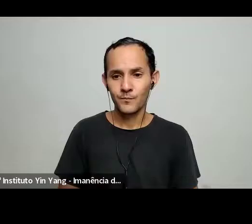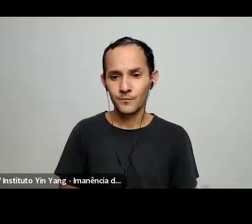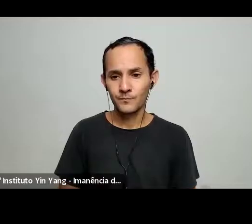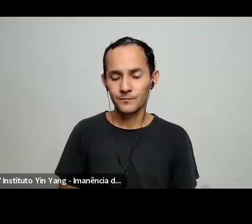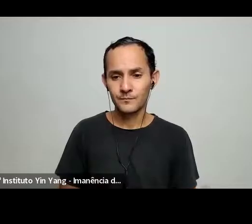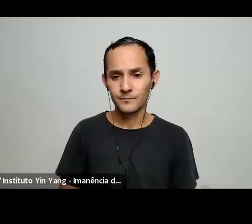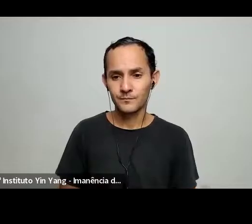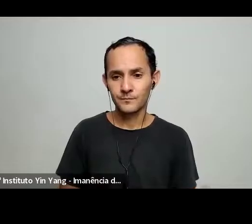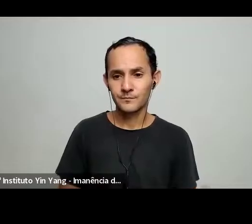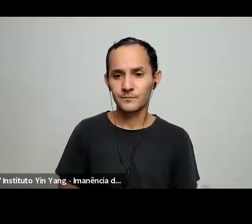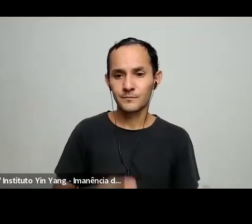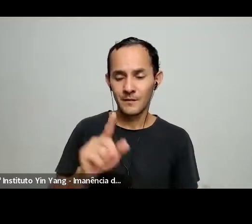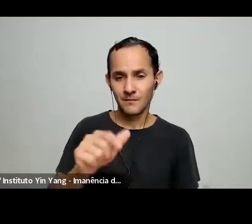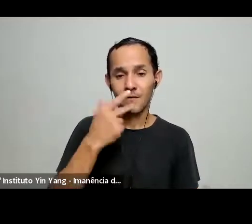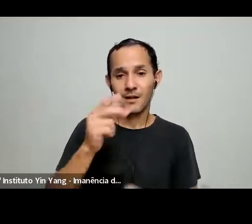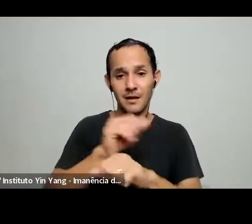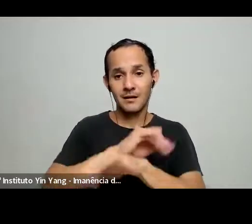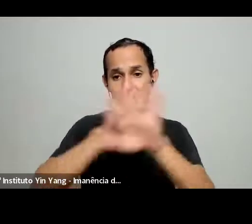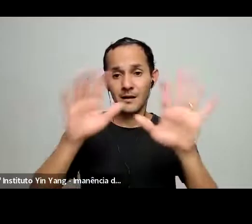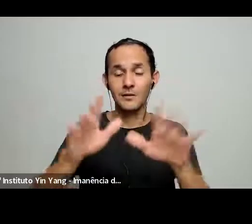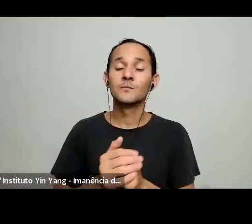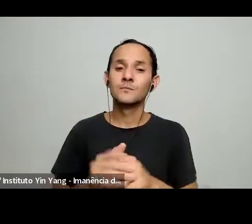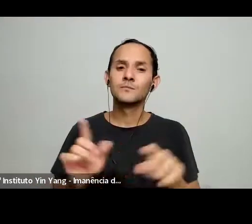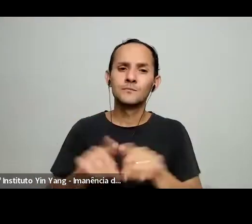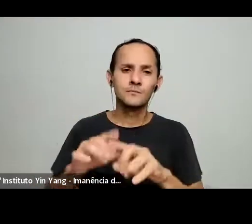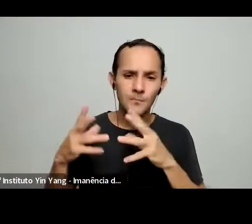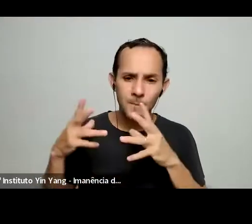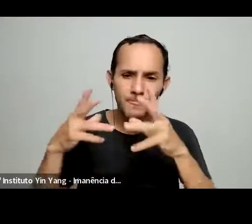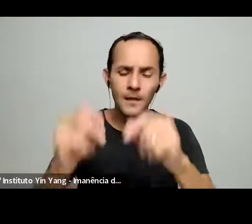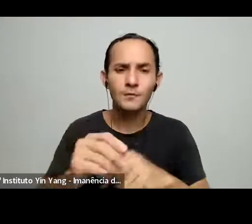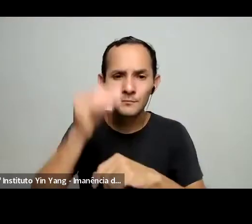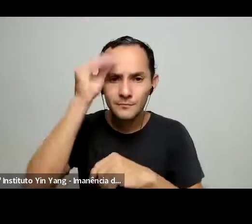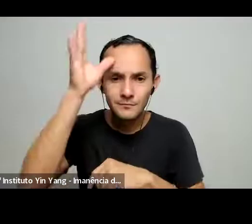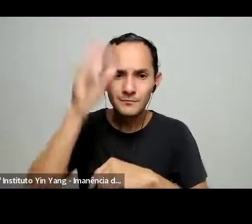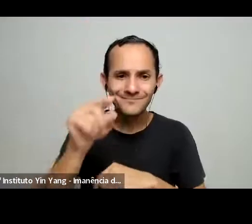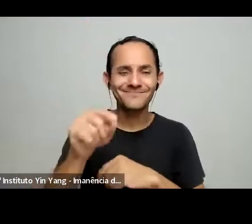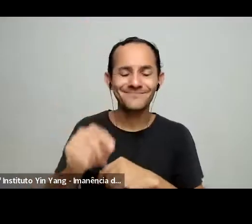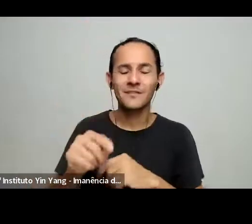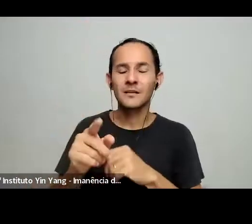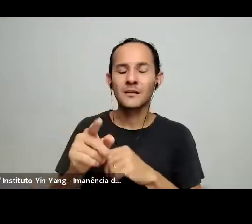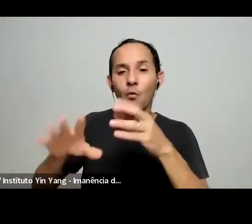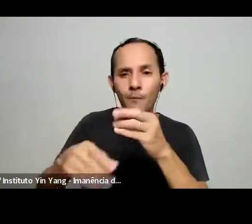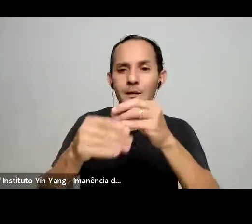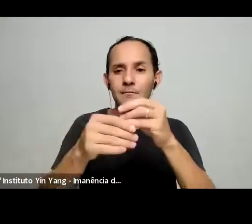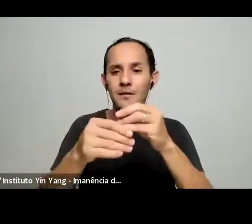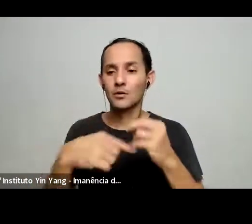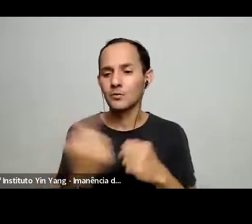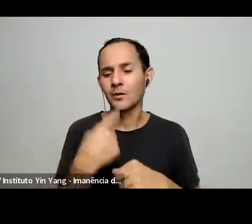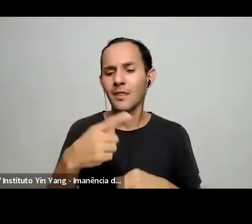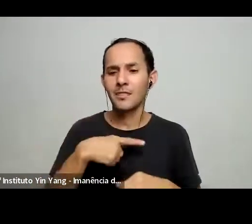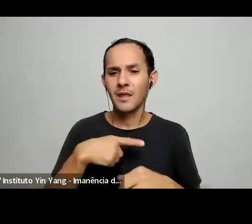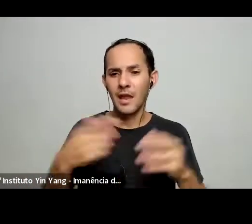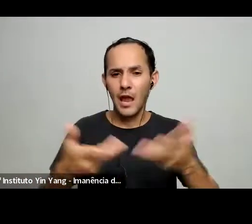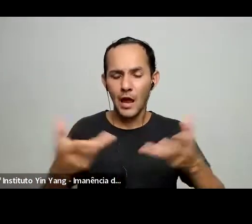vai deixar isso mais claro. E todos esses conhecimentos, como eles são complementares, né, a gente tem agora,